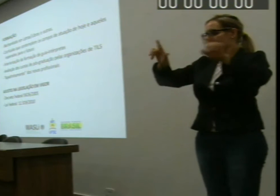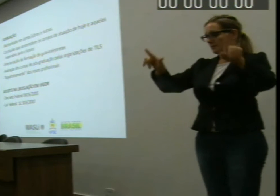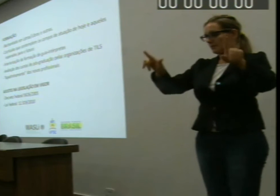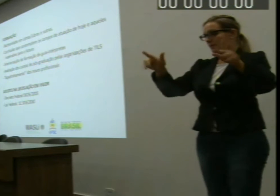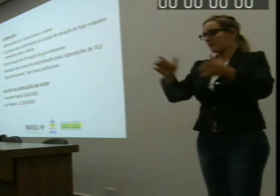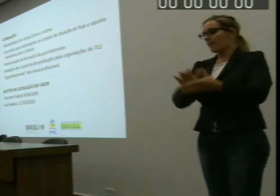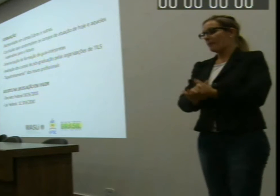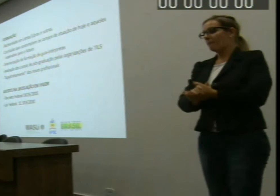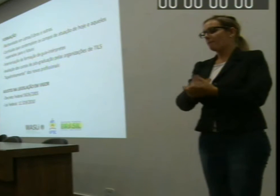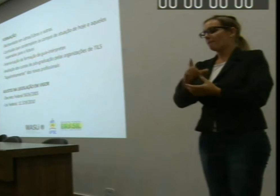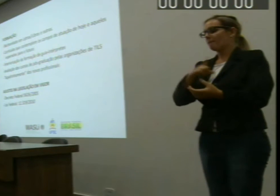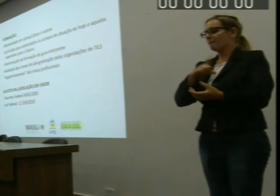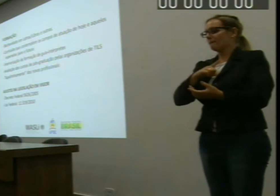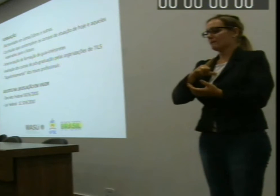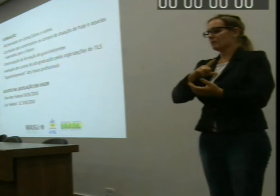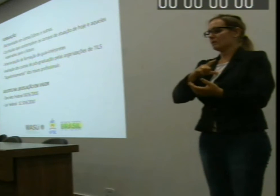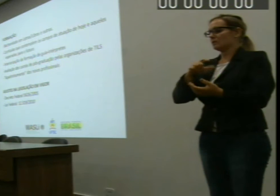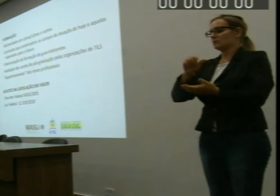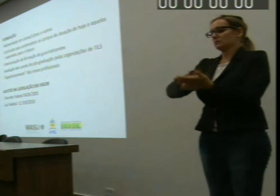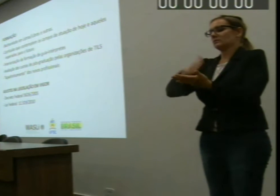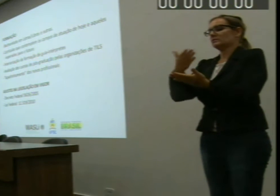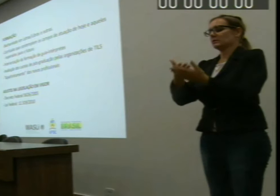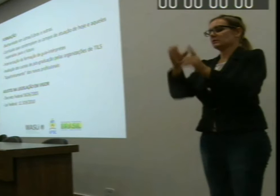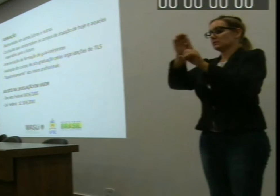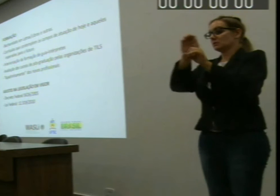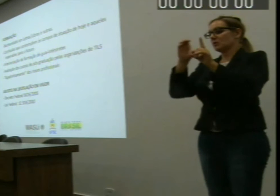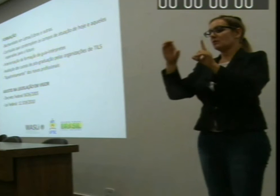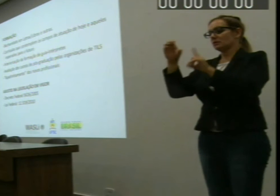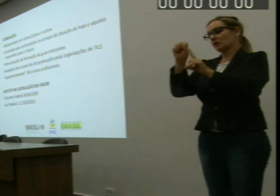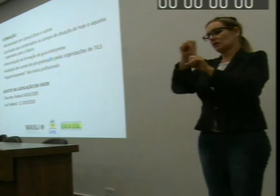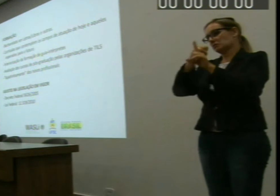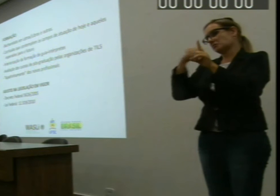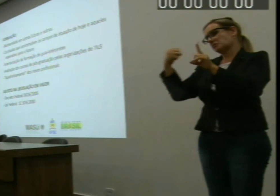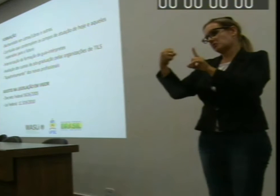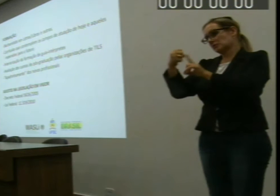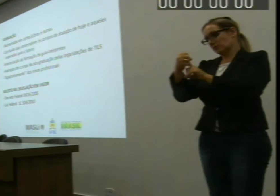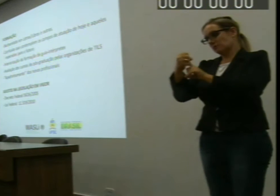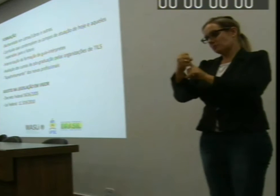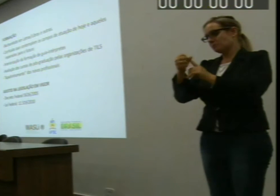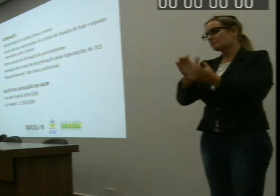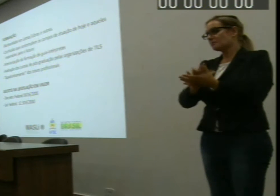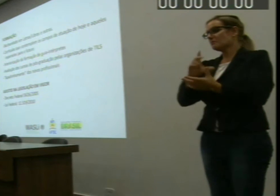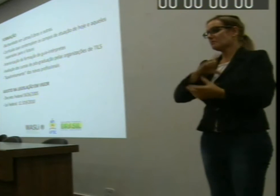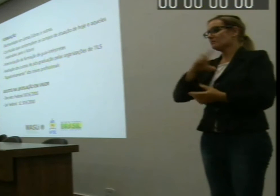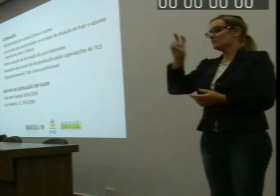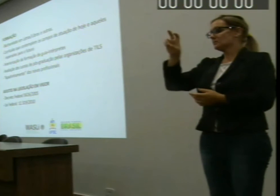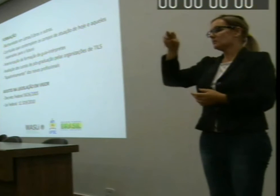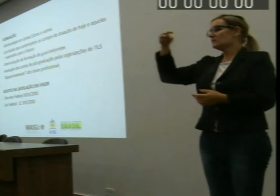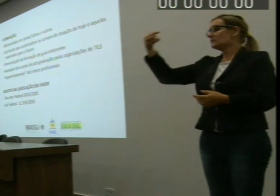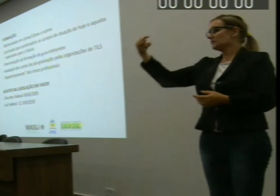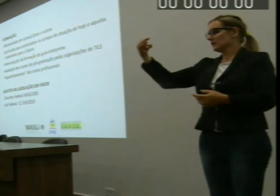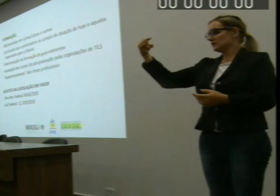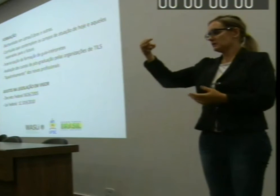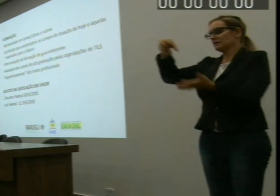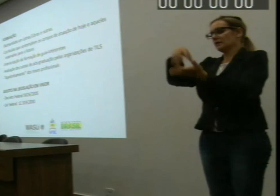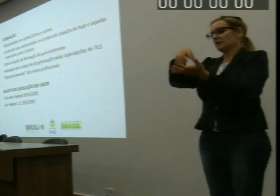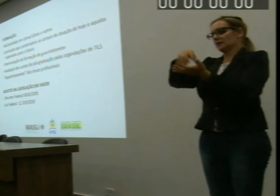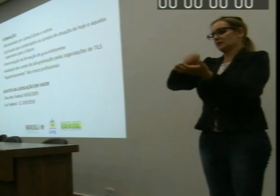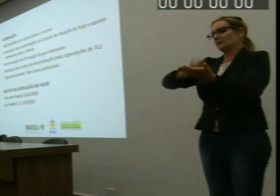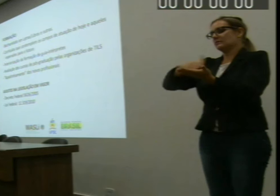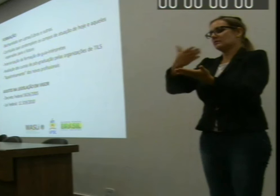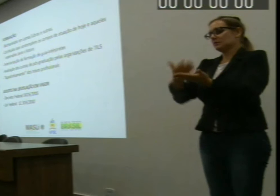caso dos intérpretes comunitários das centrais o Brasil hoje tem 53 centrais de intérpretes no Brasil